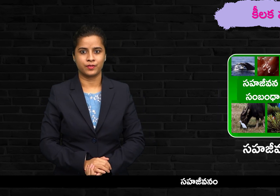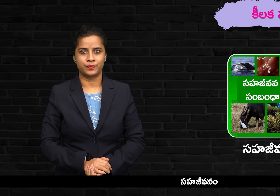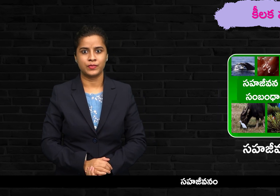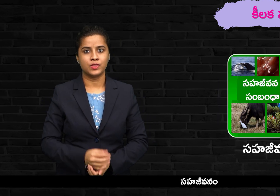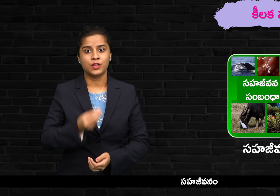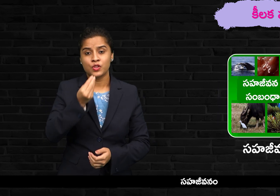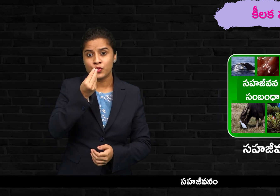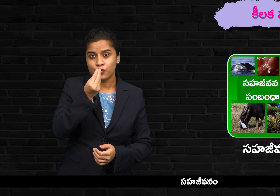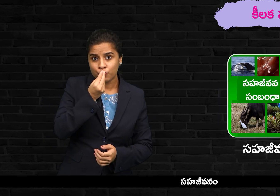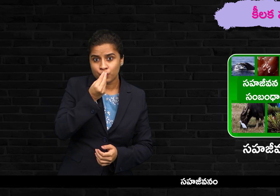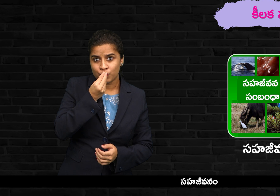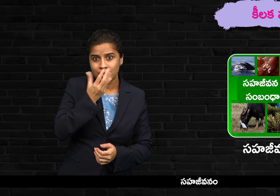సహజీవనం,